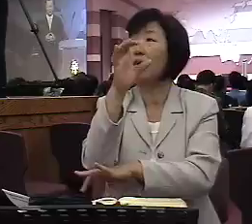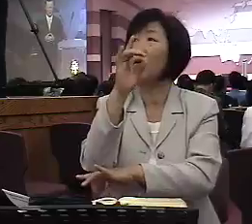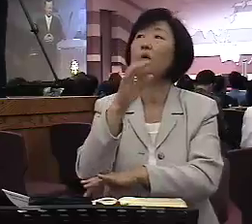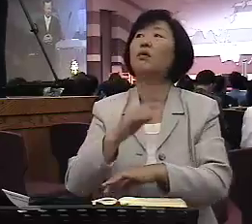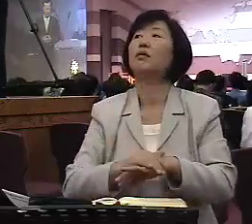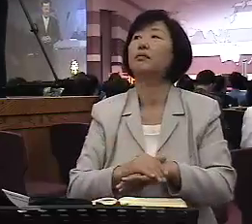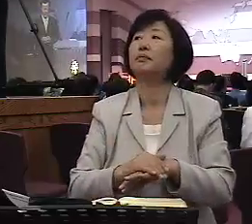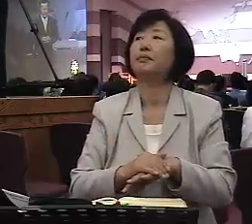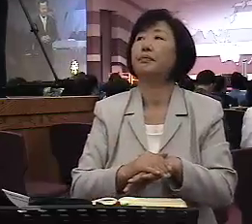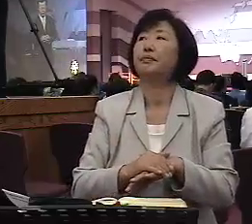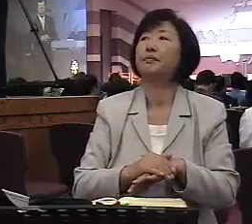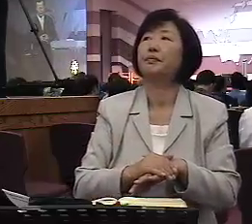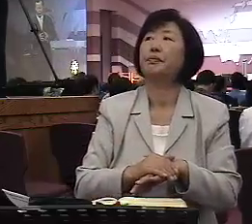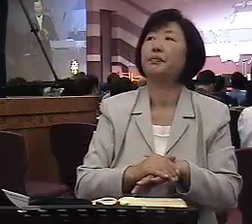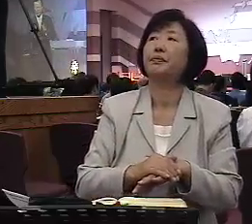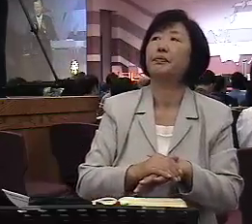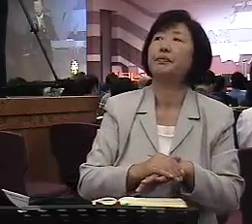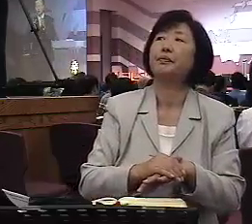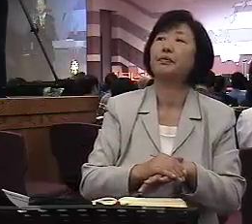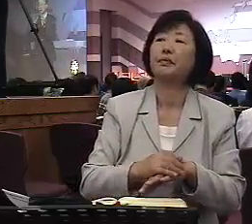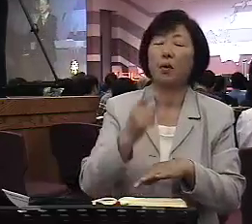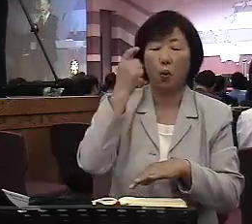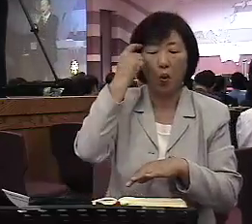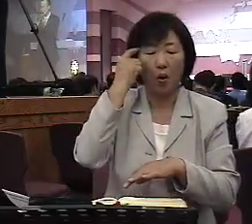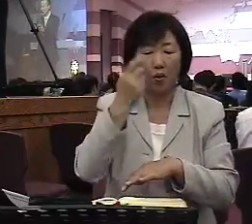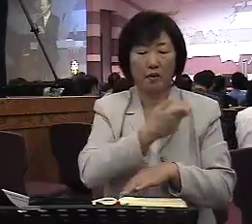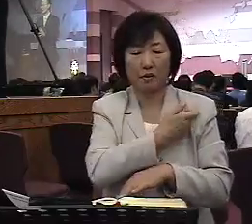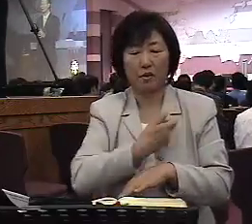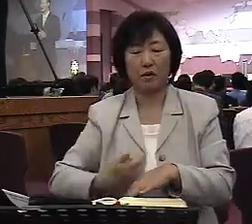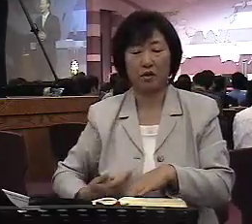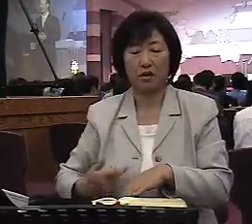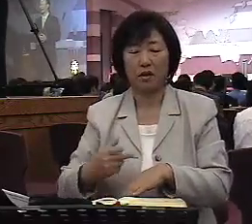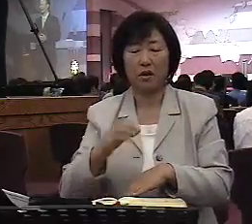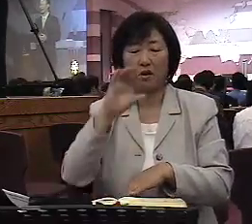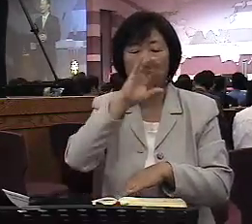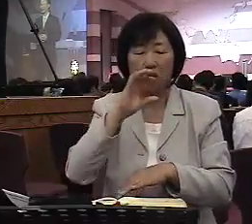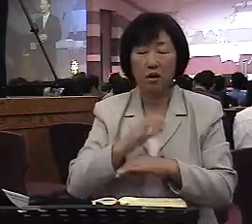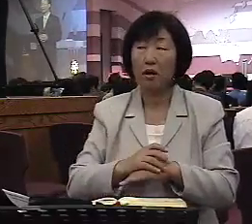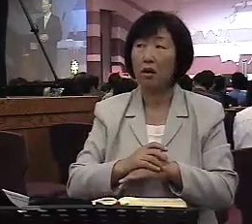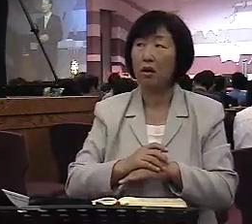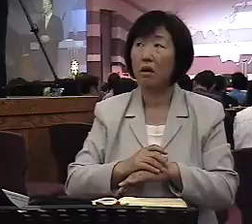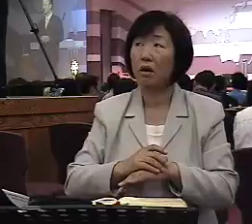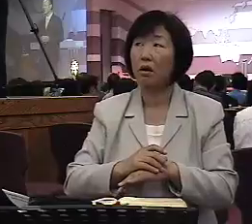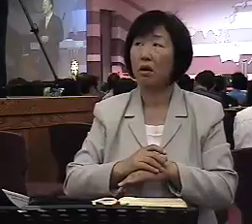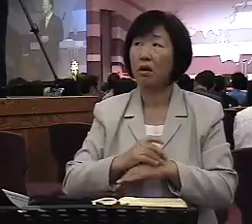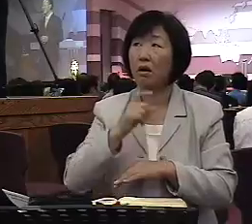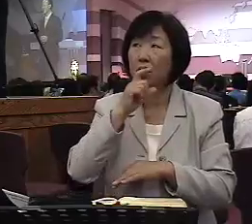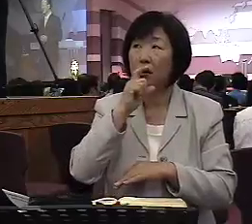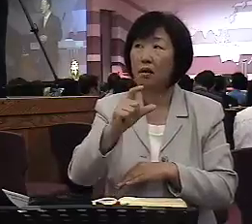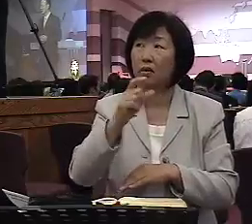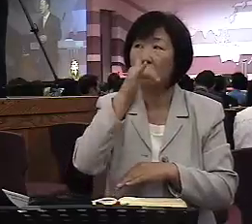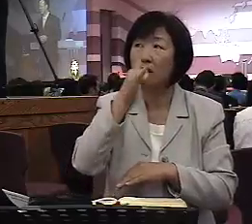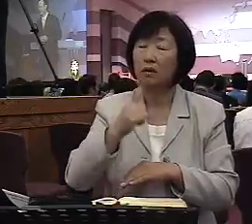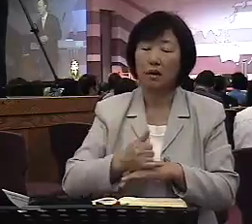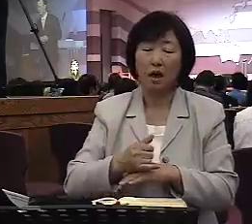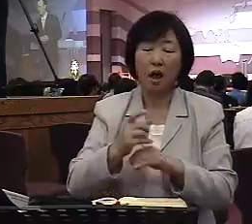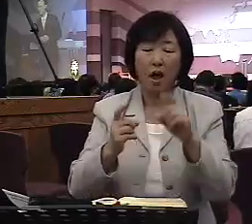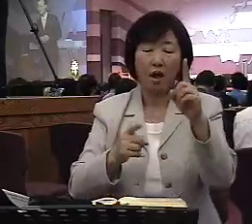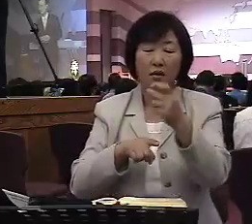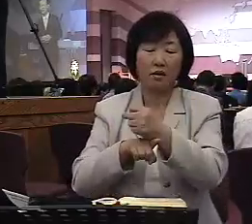속성은 그렇습니다. 근데 우리가 왜 제자 훈련을 강조하는 것인가? 이것은 딱 한 가지 이유가